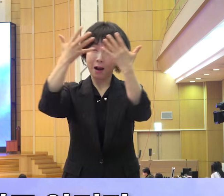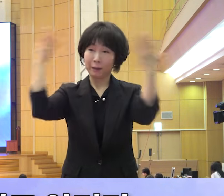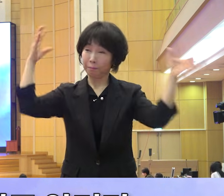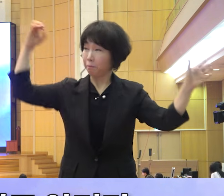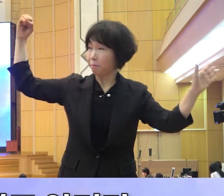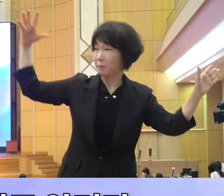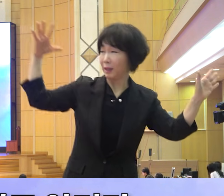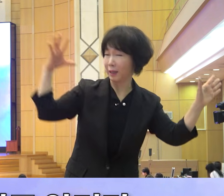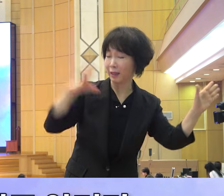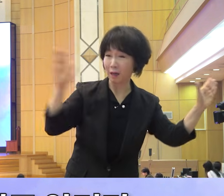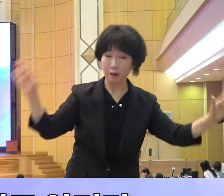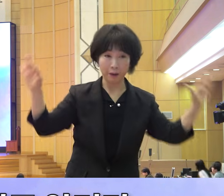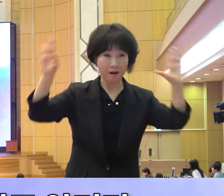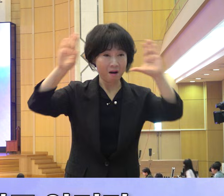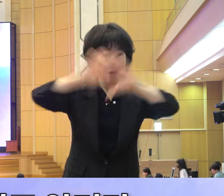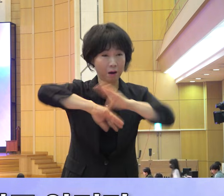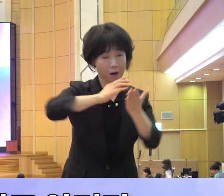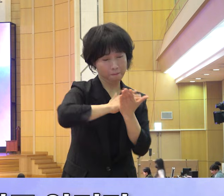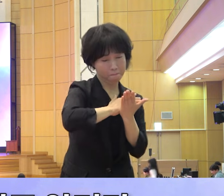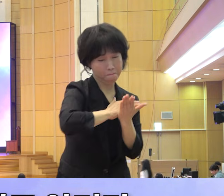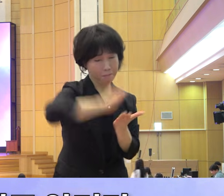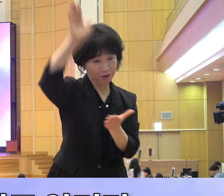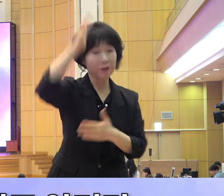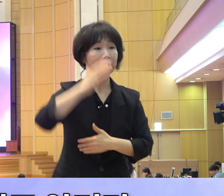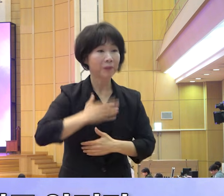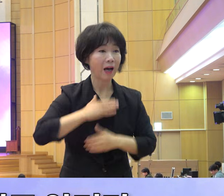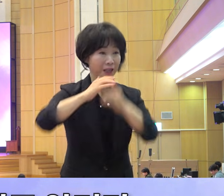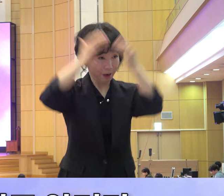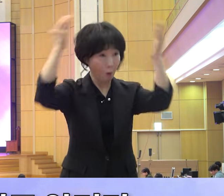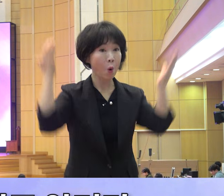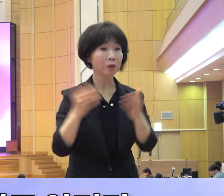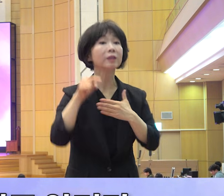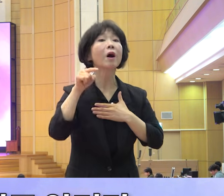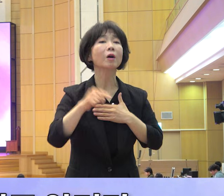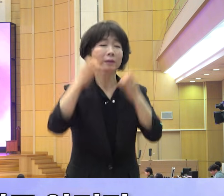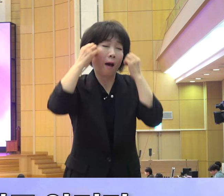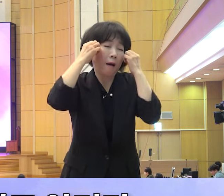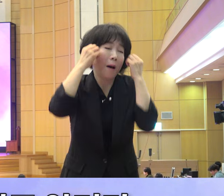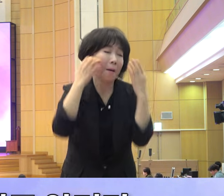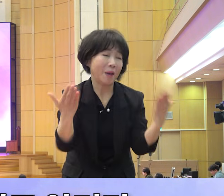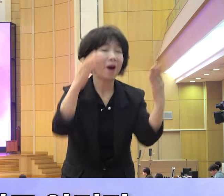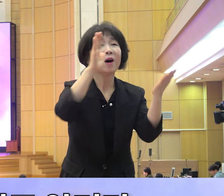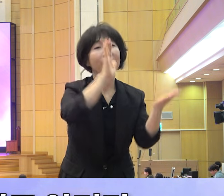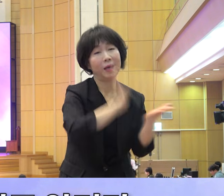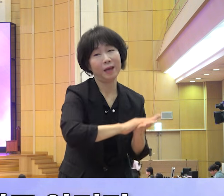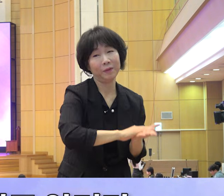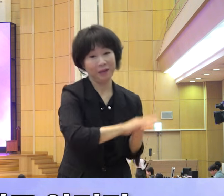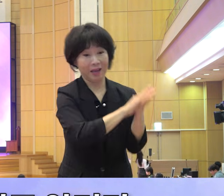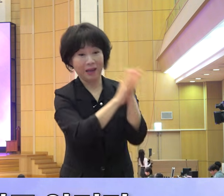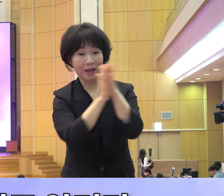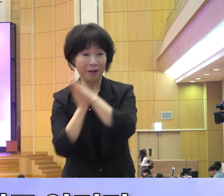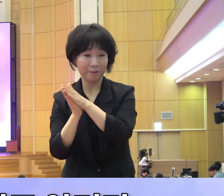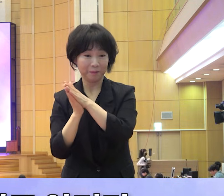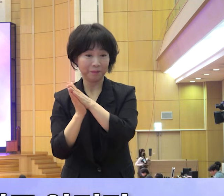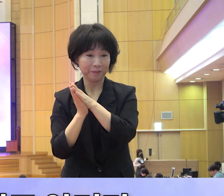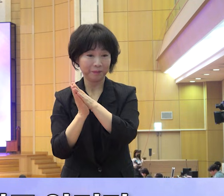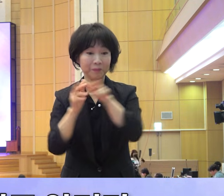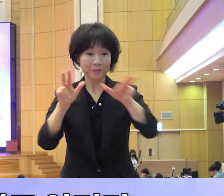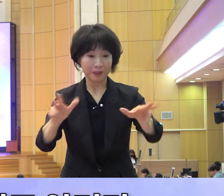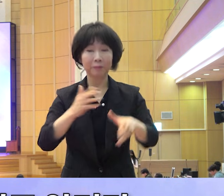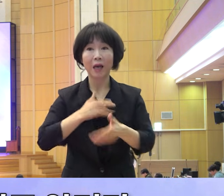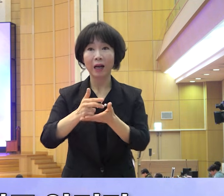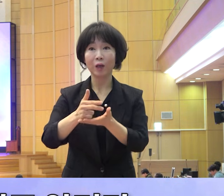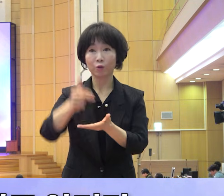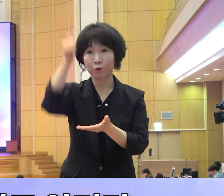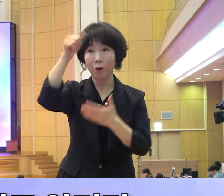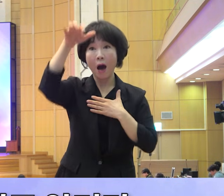주님 밝은 빛에서 어둠에 치고 나의 모든 것 다 변했네.